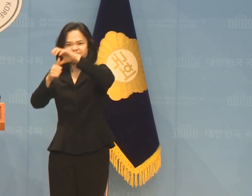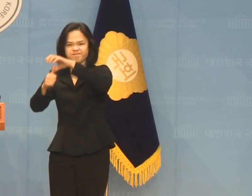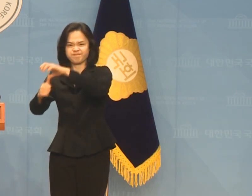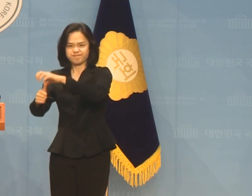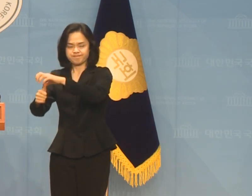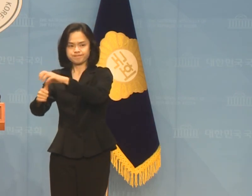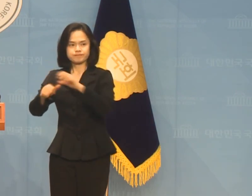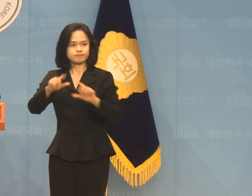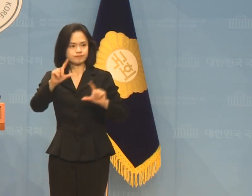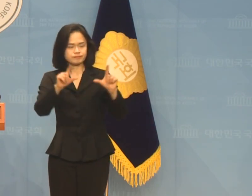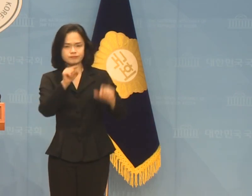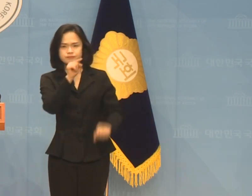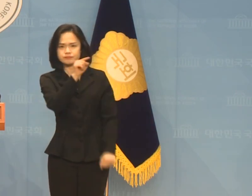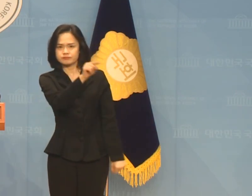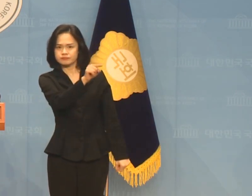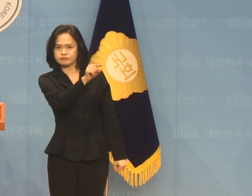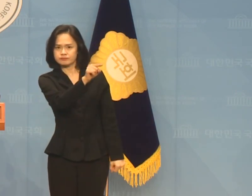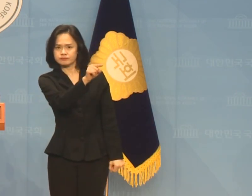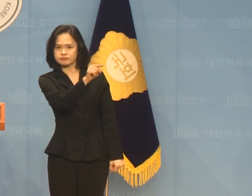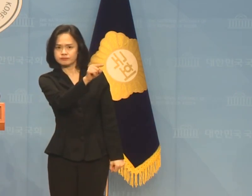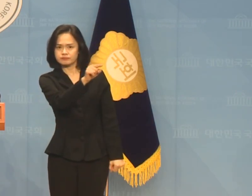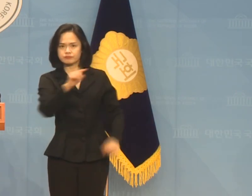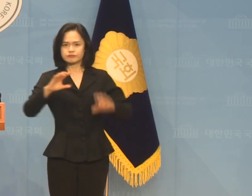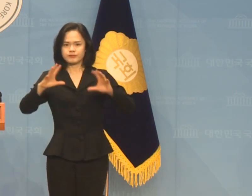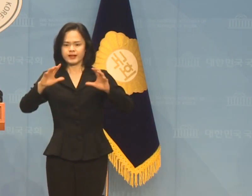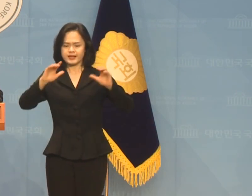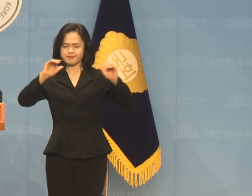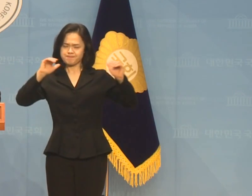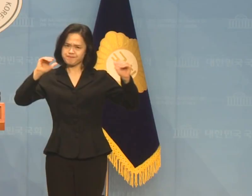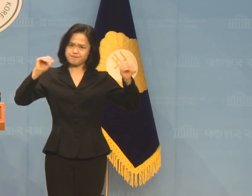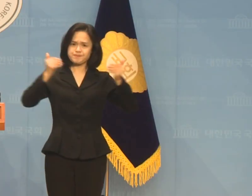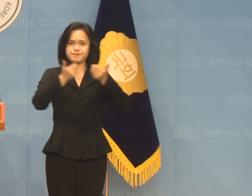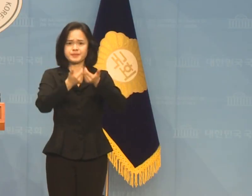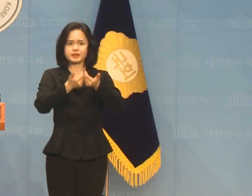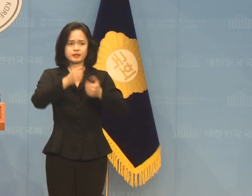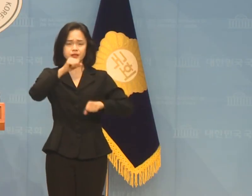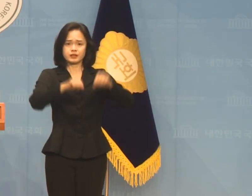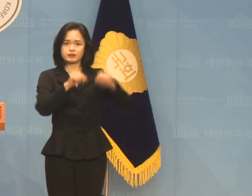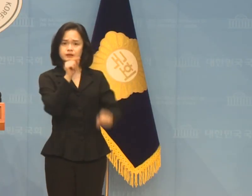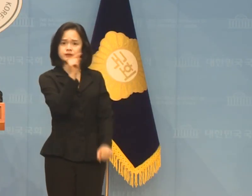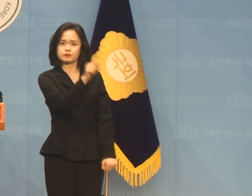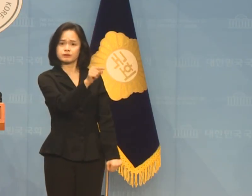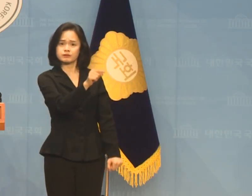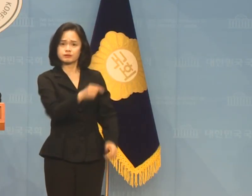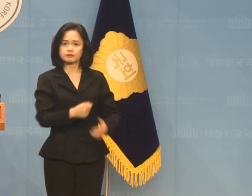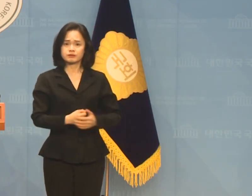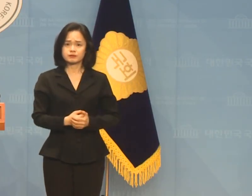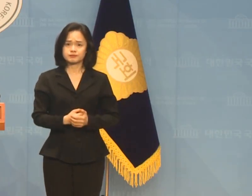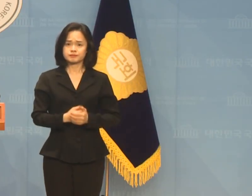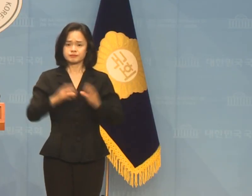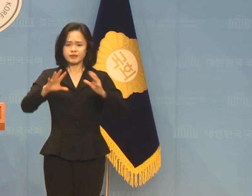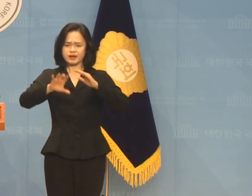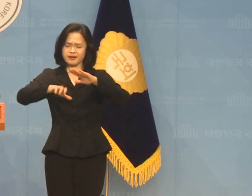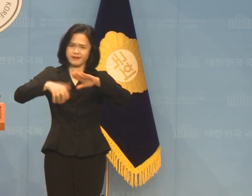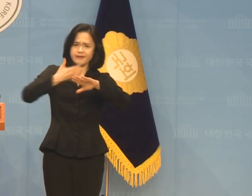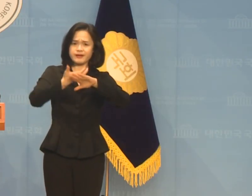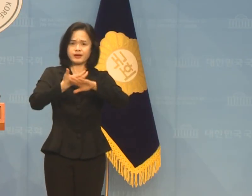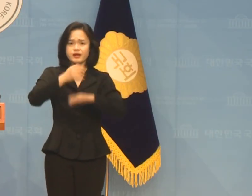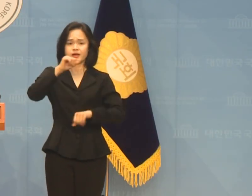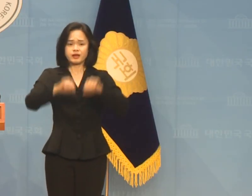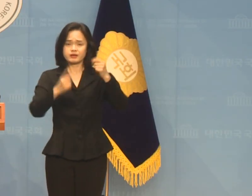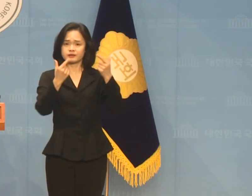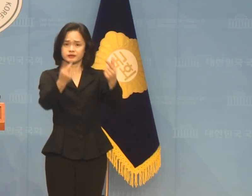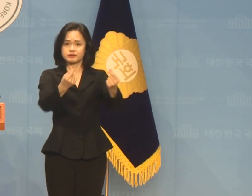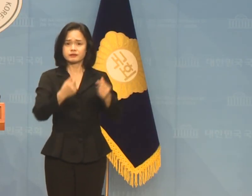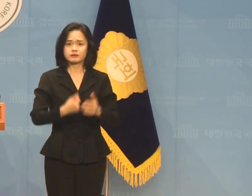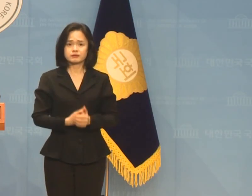그러나 이는 반역의 길입니다. 대통령이 비상계엄을 선포한 것은 결코 내란죄가